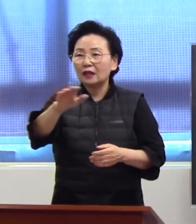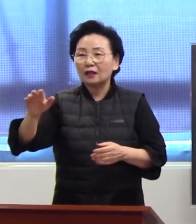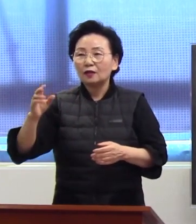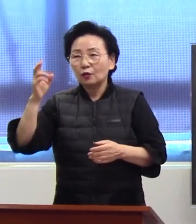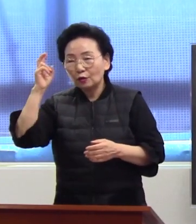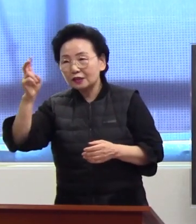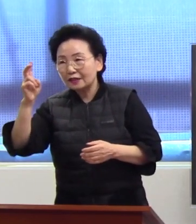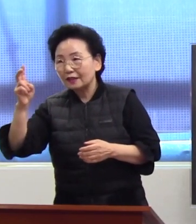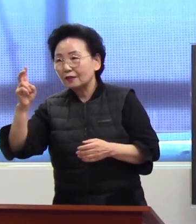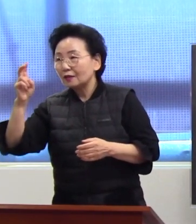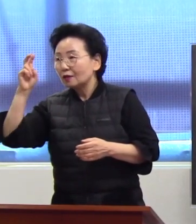우리가 혹시